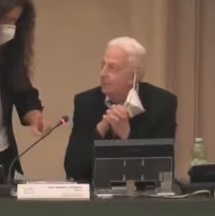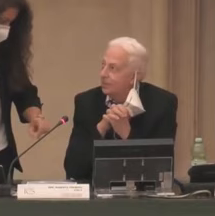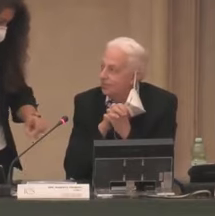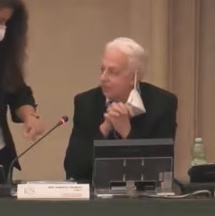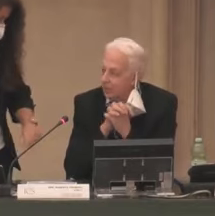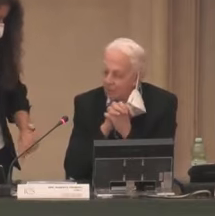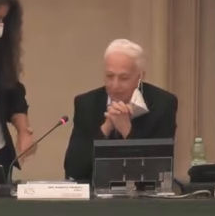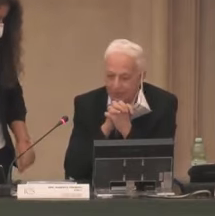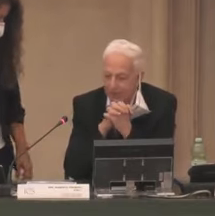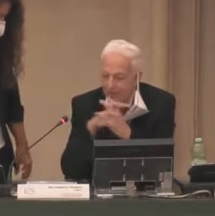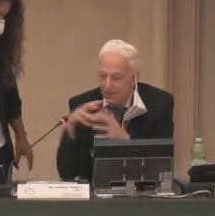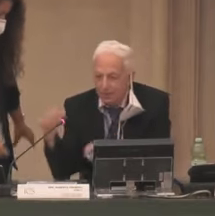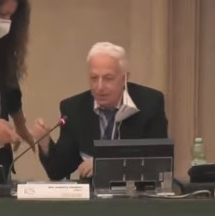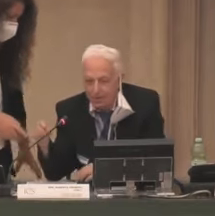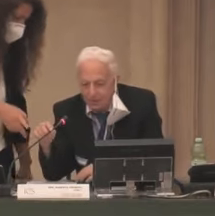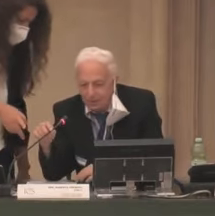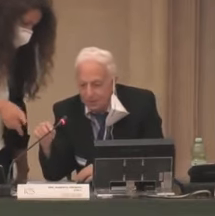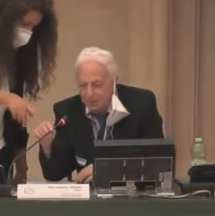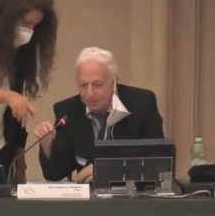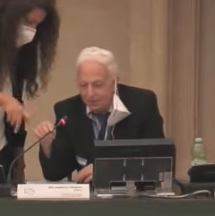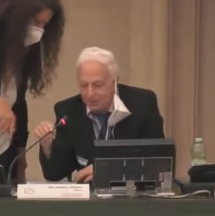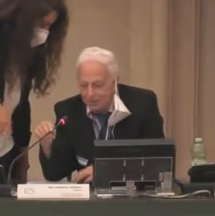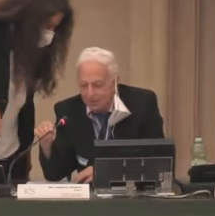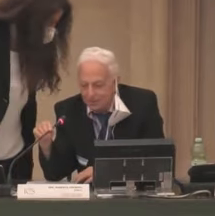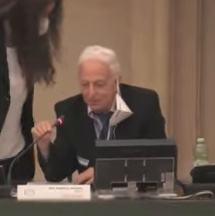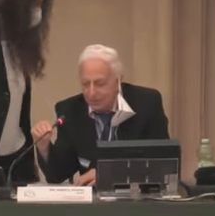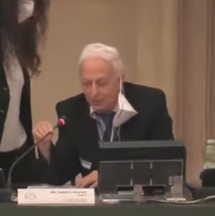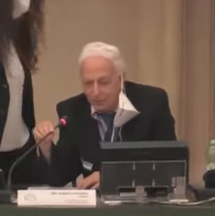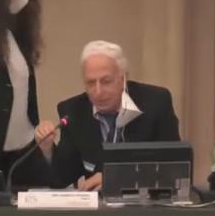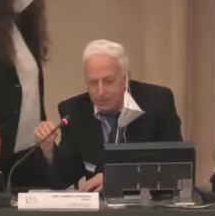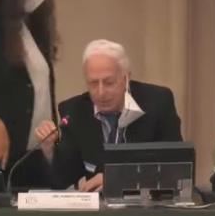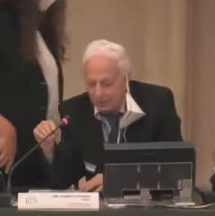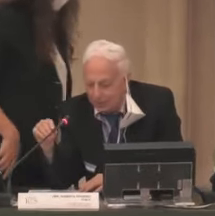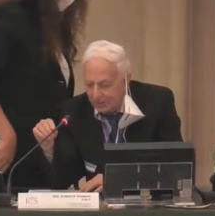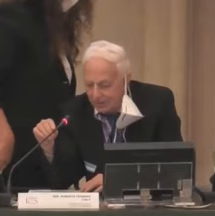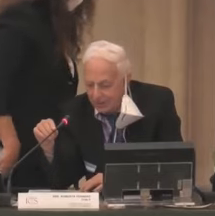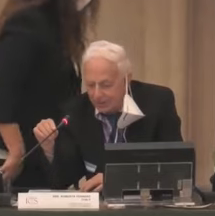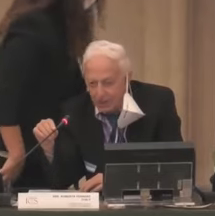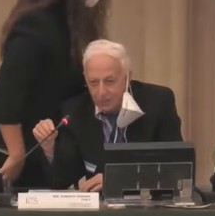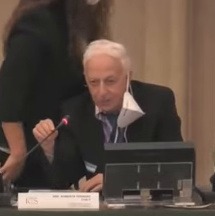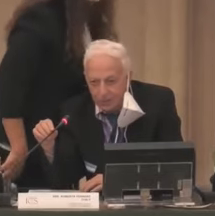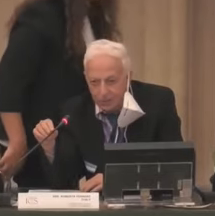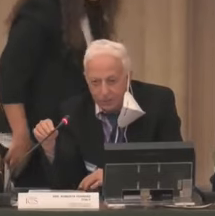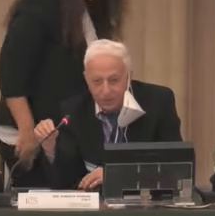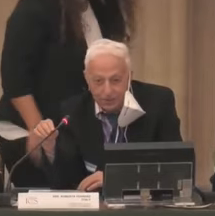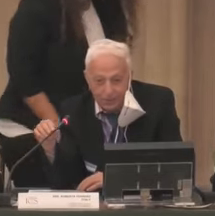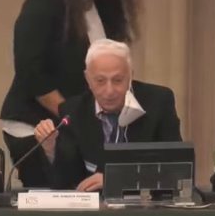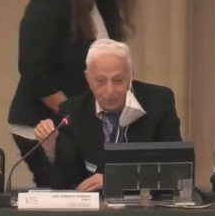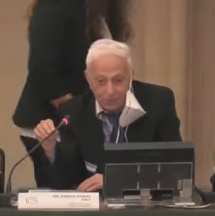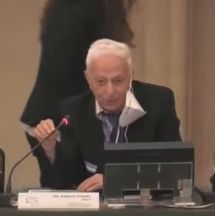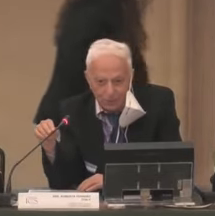No? Okay. No, gli ho detto thank you very much, Sì, ma sì. non si è sentito. Thank you very much, Carlos. Now we close